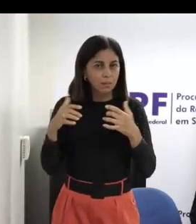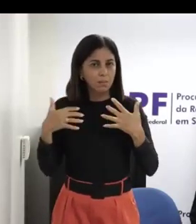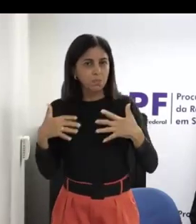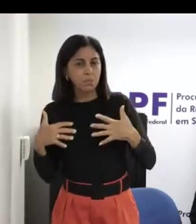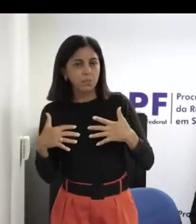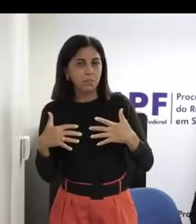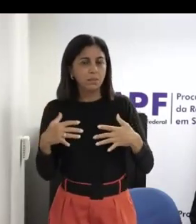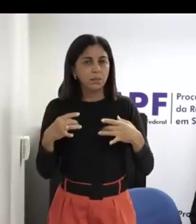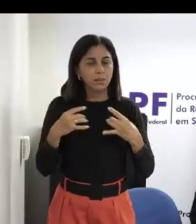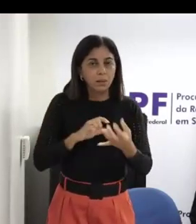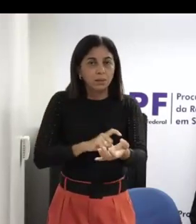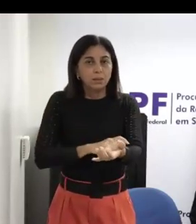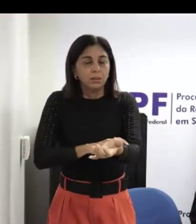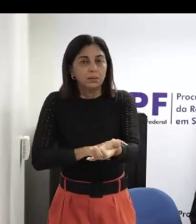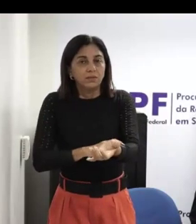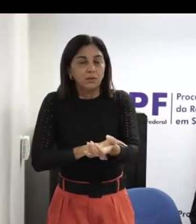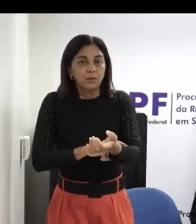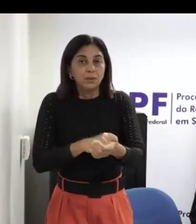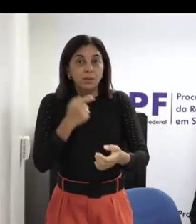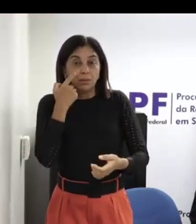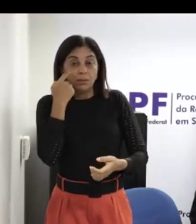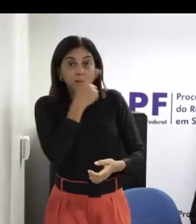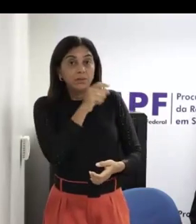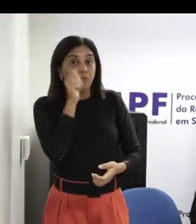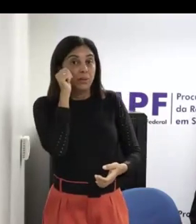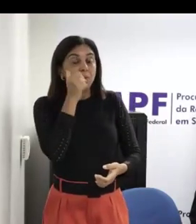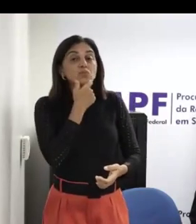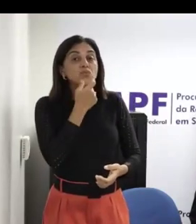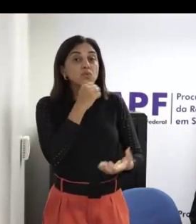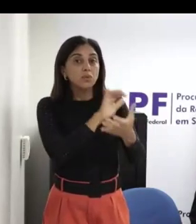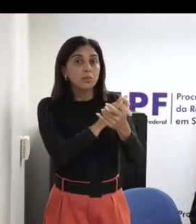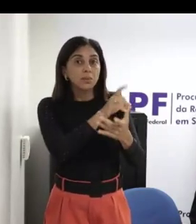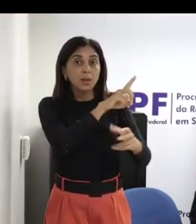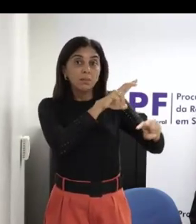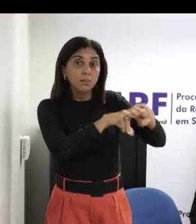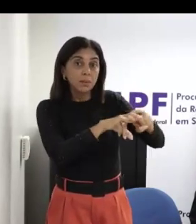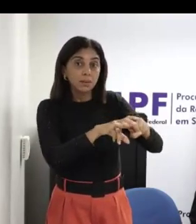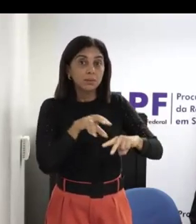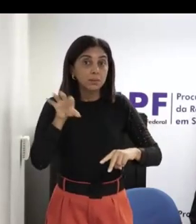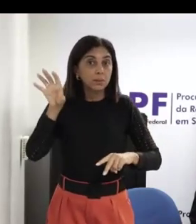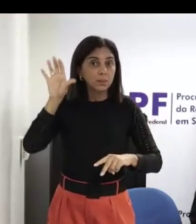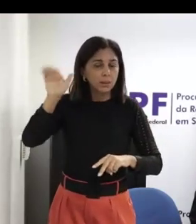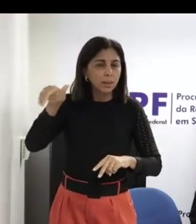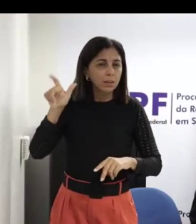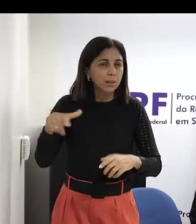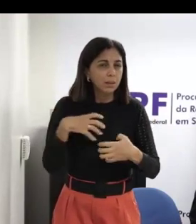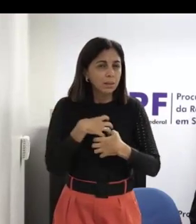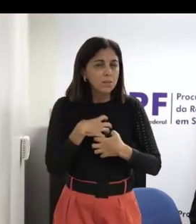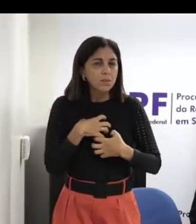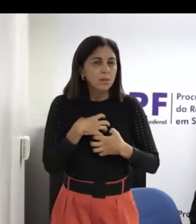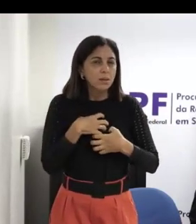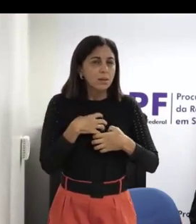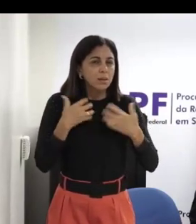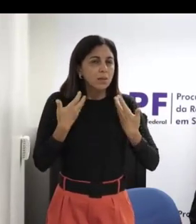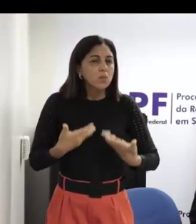oitiva quando ela vê o o marido dela sendo preso em flagrante qual vai ser o comportamento dela isso aí tudo são são técnicas